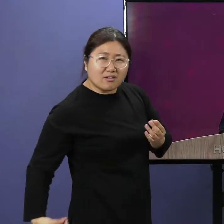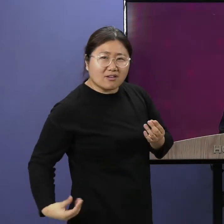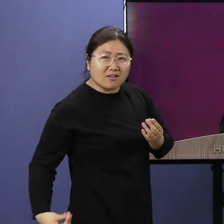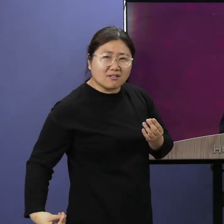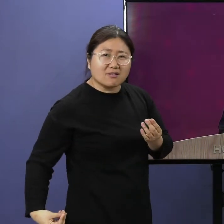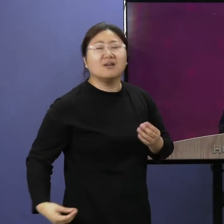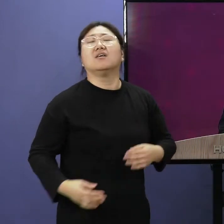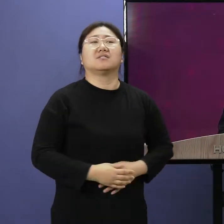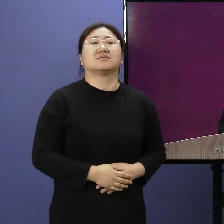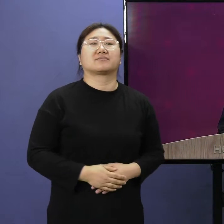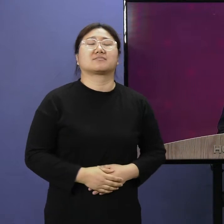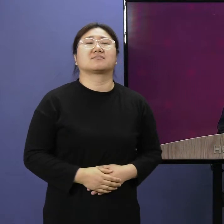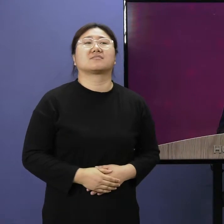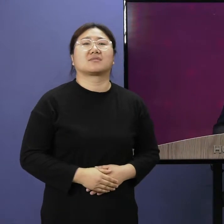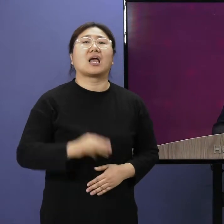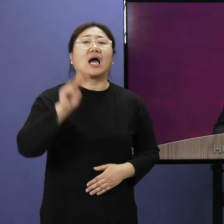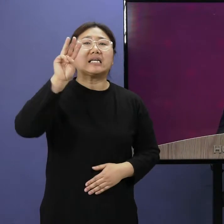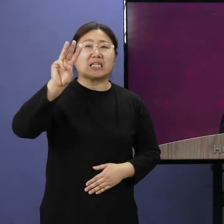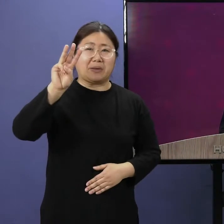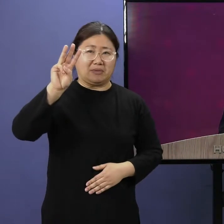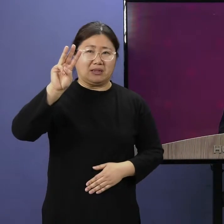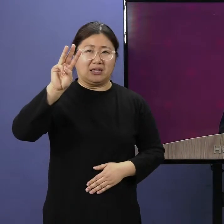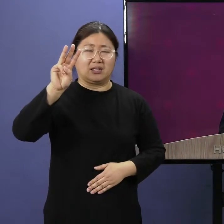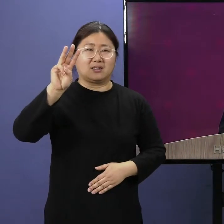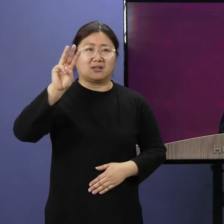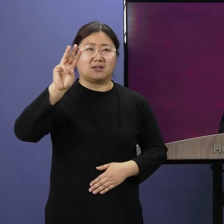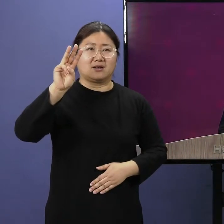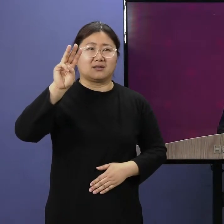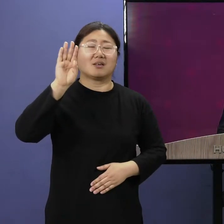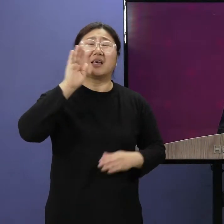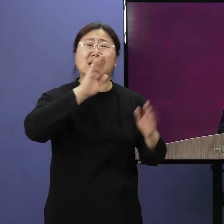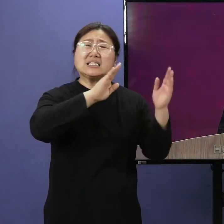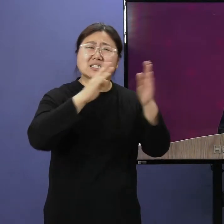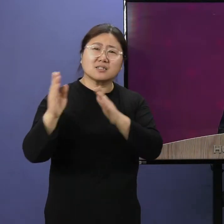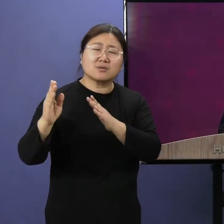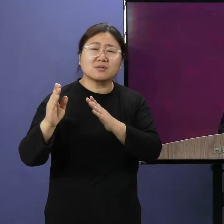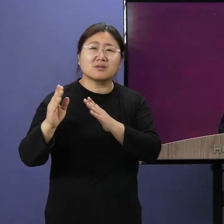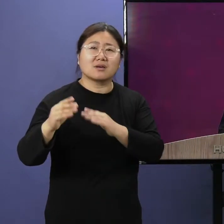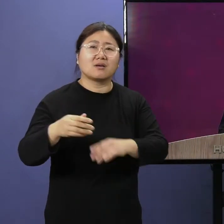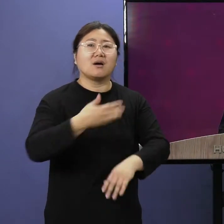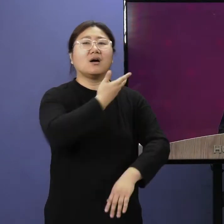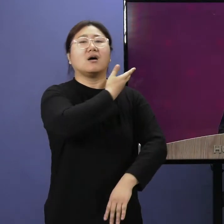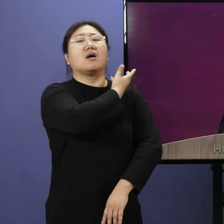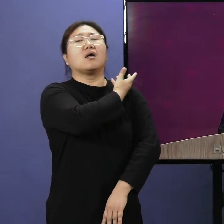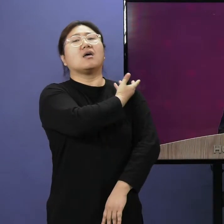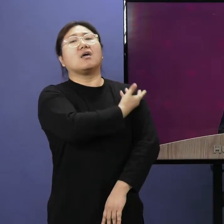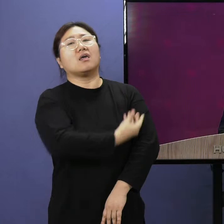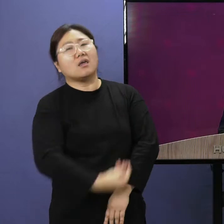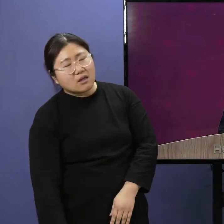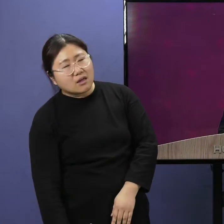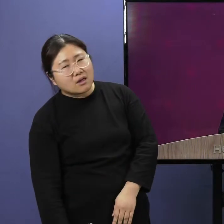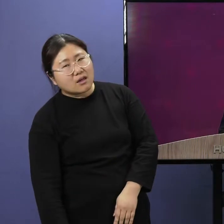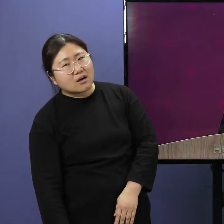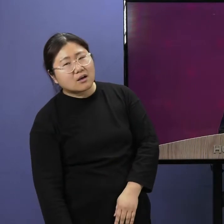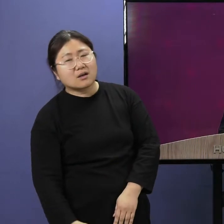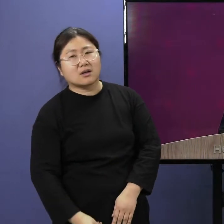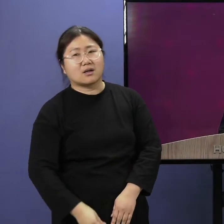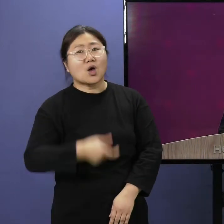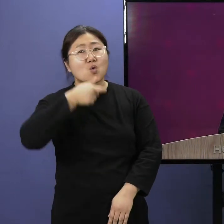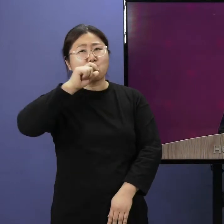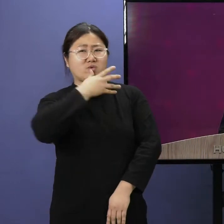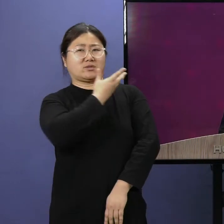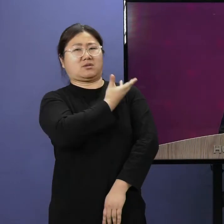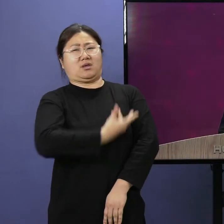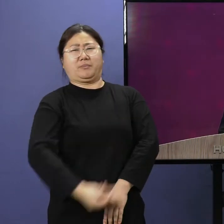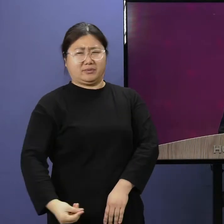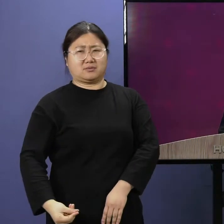3일이 지나자 이 탈수 증상 때문에 제대로 걷지도 못하고 제대로 서 있지도 못했습니다. 그때